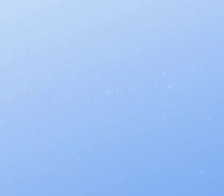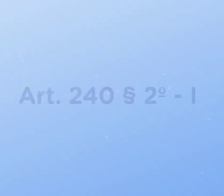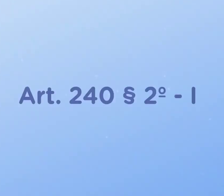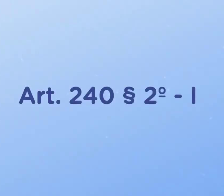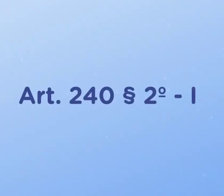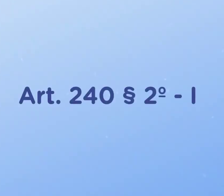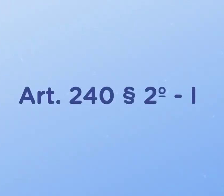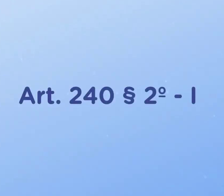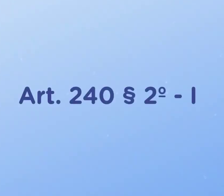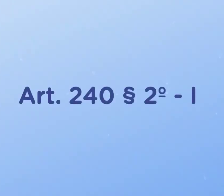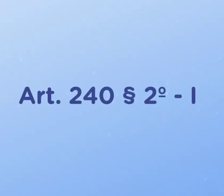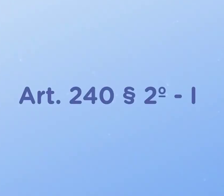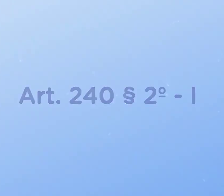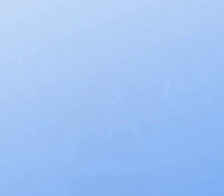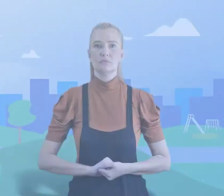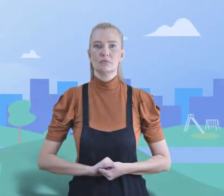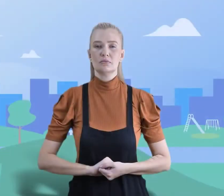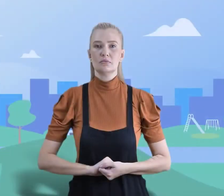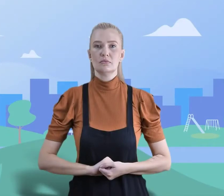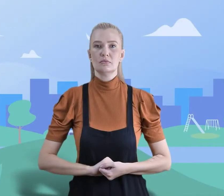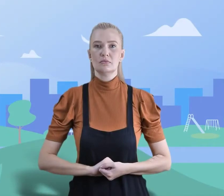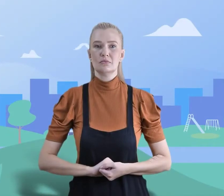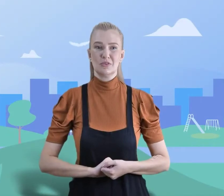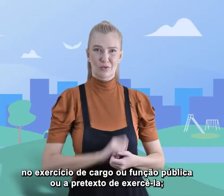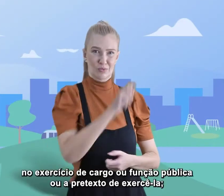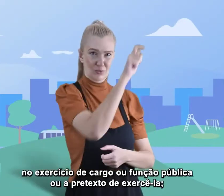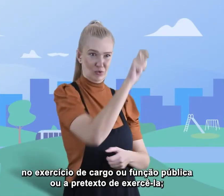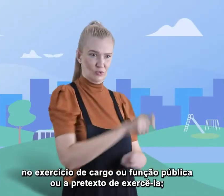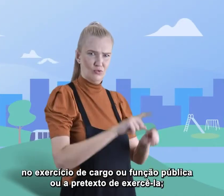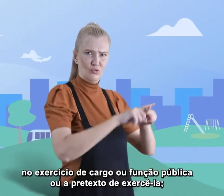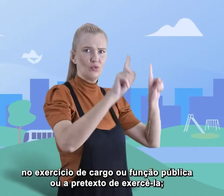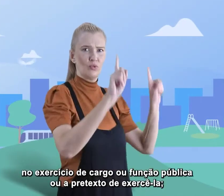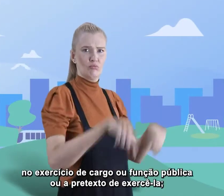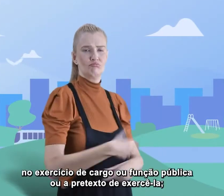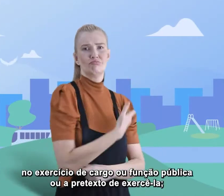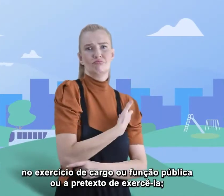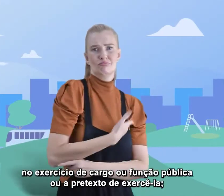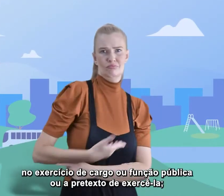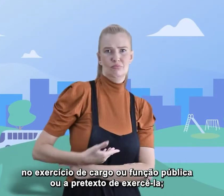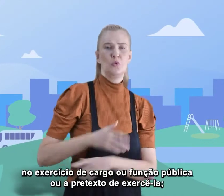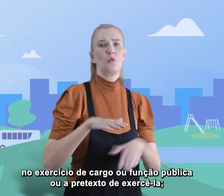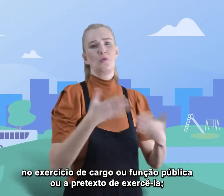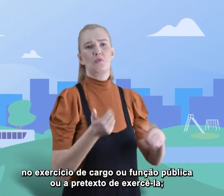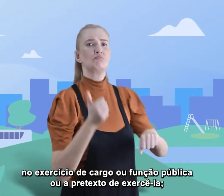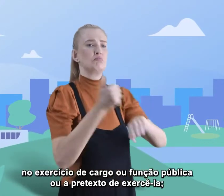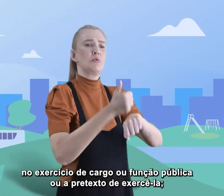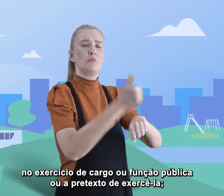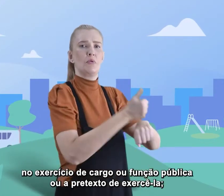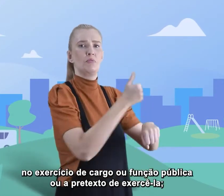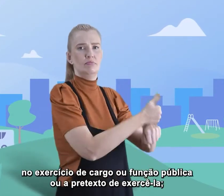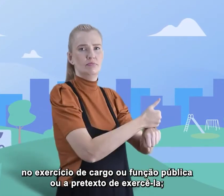Artigo 240, parágrafo segundo, inciso primeiro. No exercício de cargo ou função pública ou a pretexto de